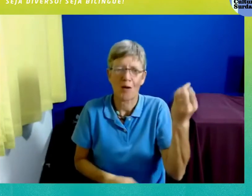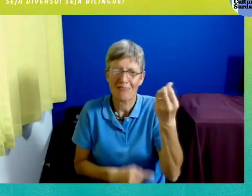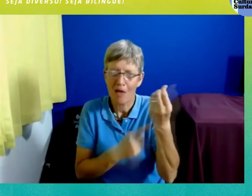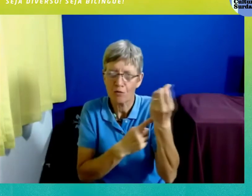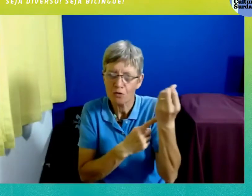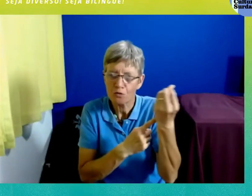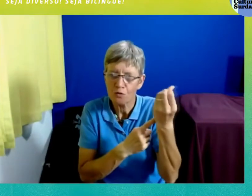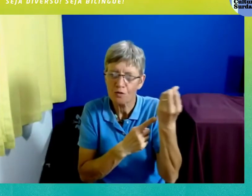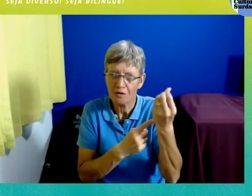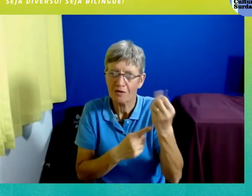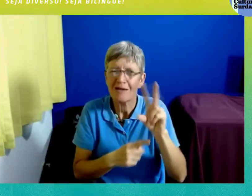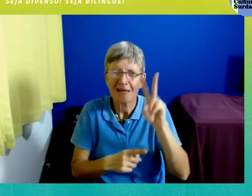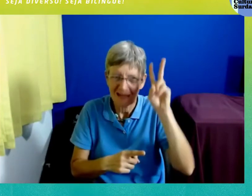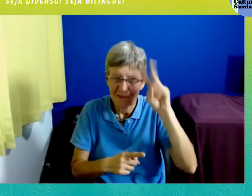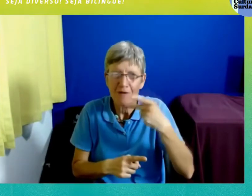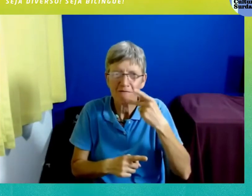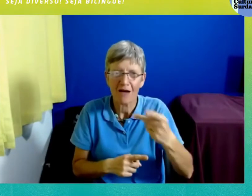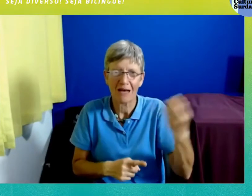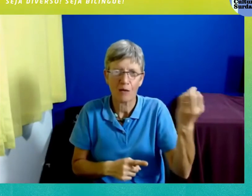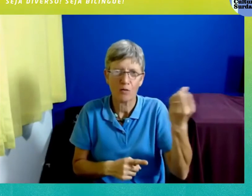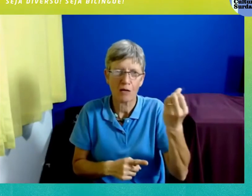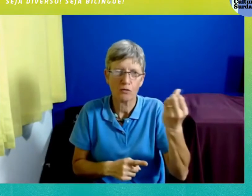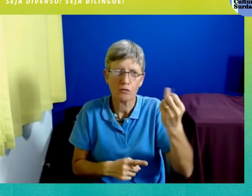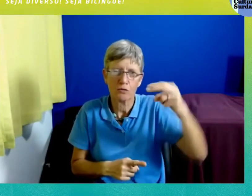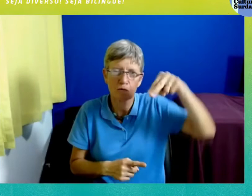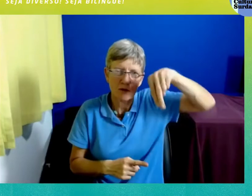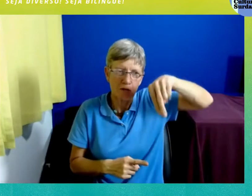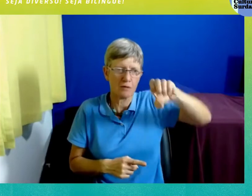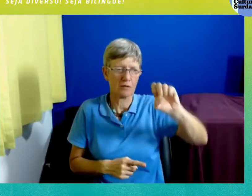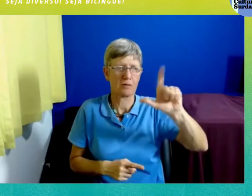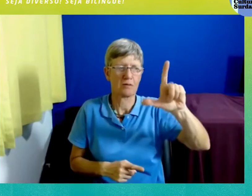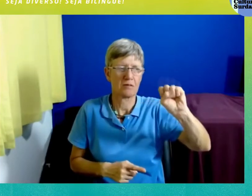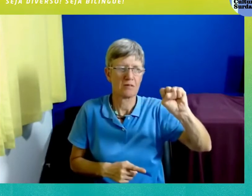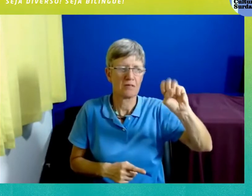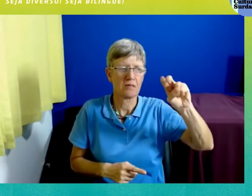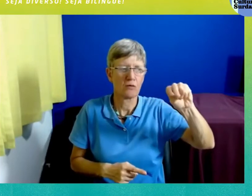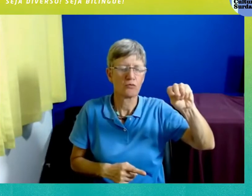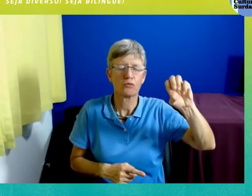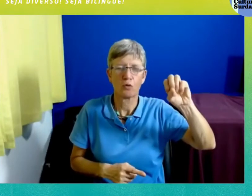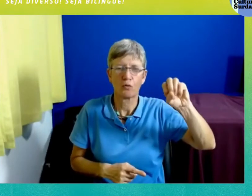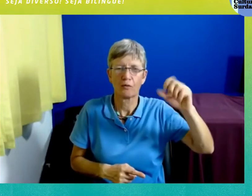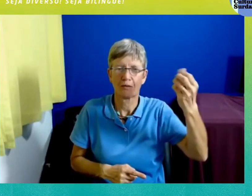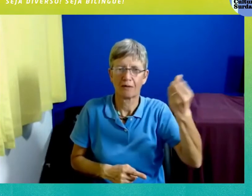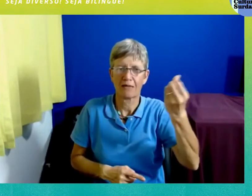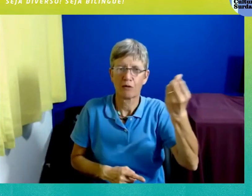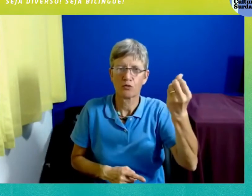Pouca coisa. Por exemplo, lembra que eu falei?